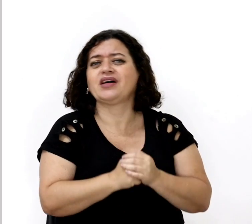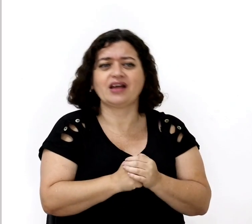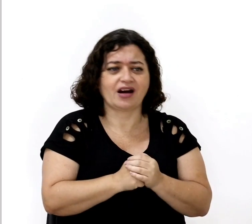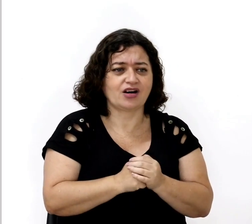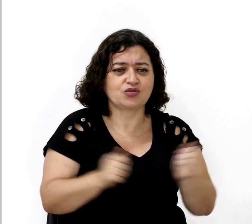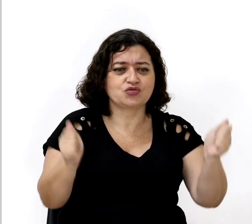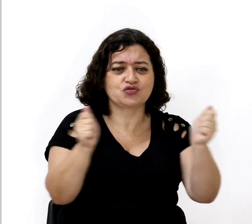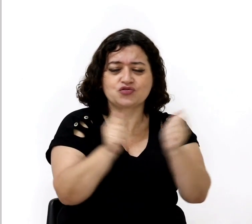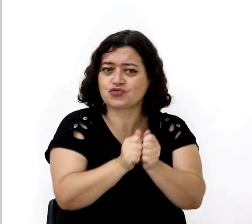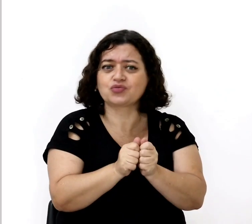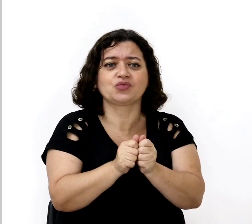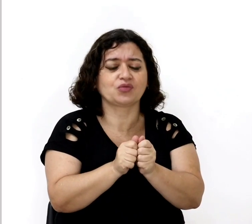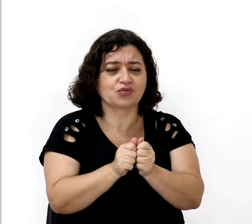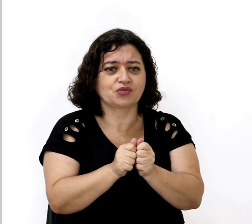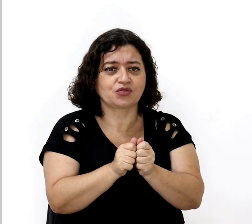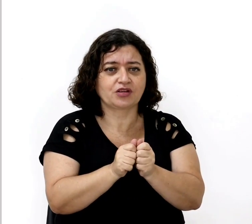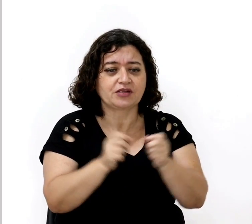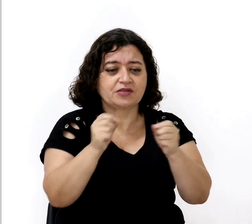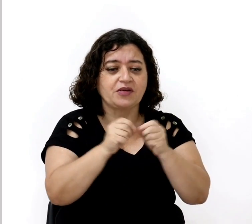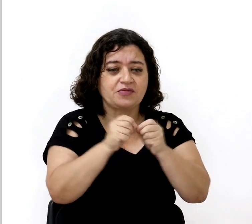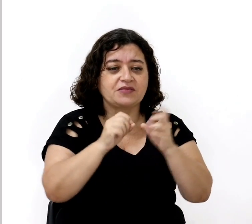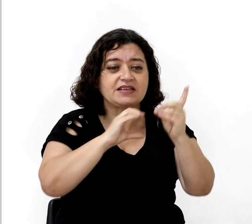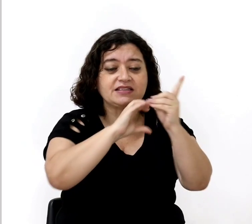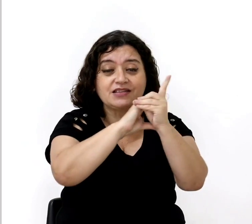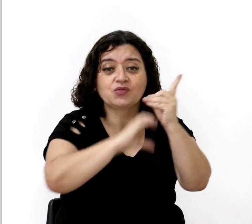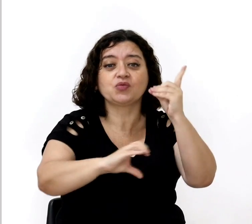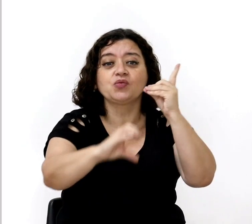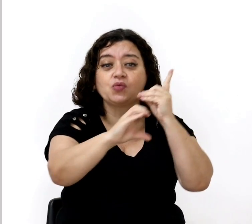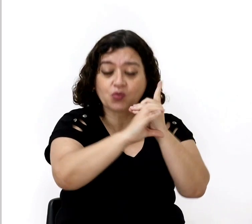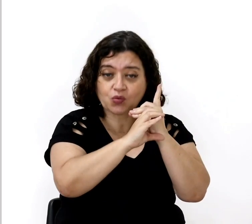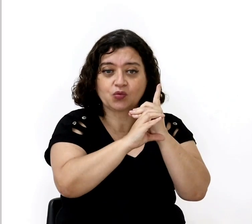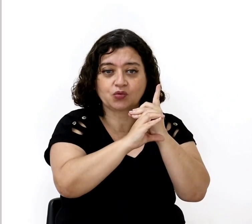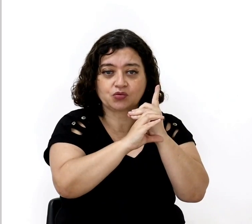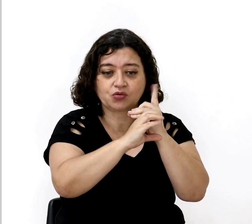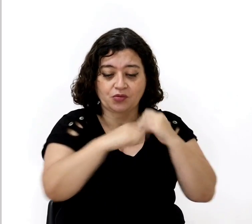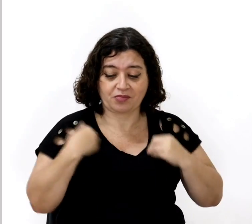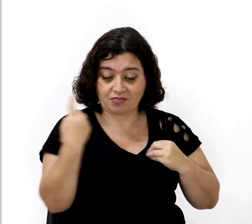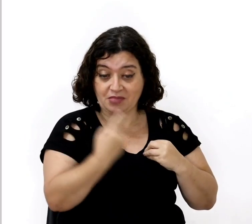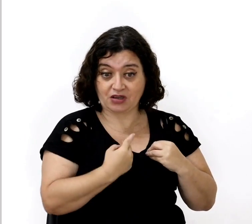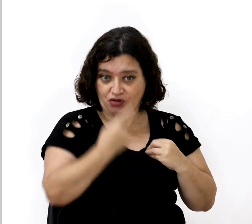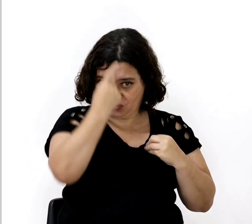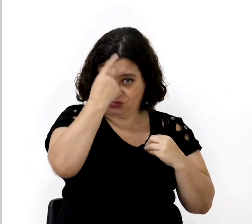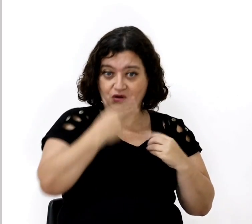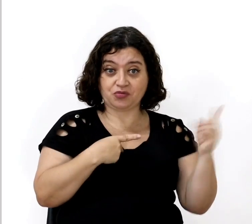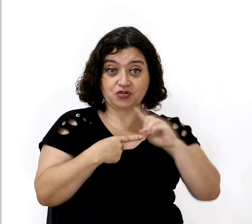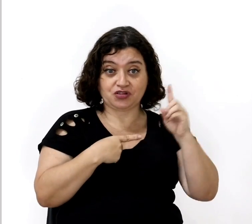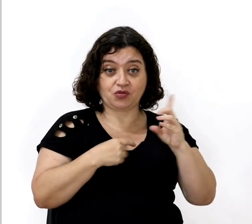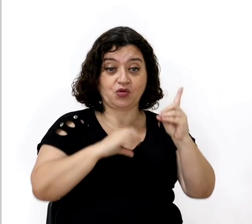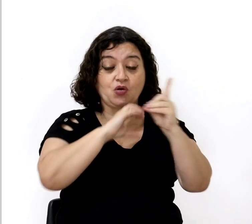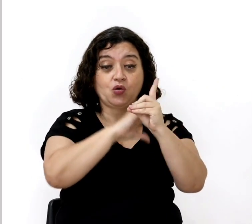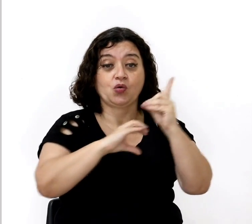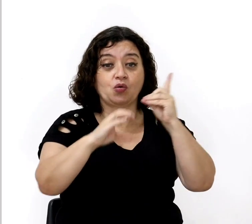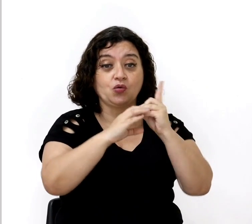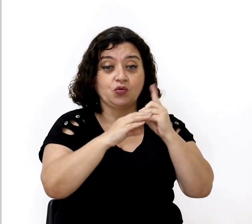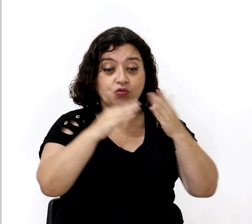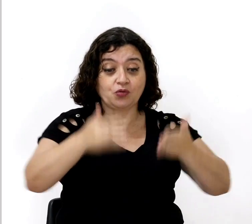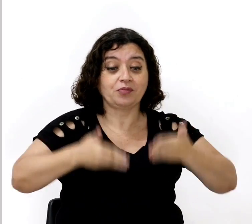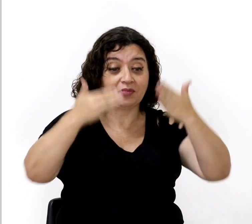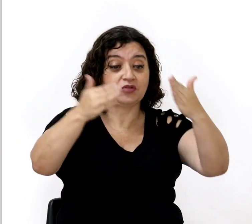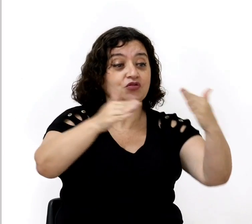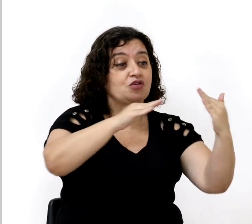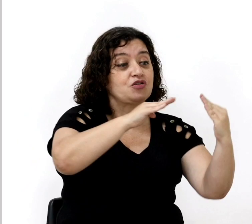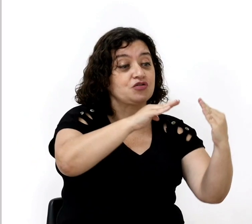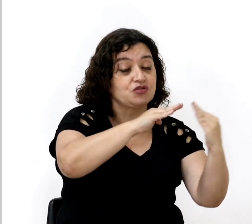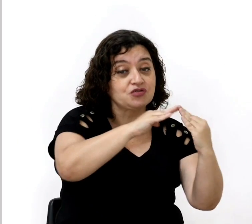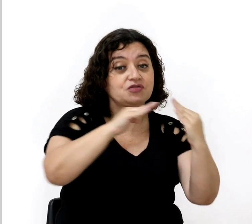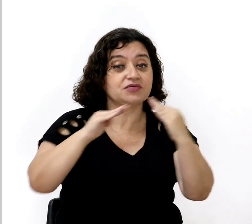se uniu e falou, não, vamos fazer então um culto. E esse culto vai ser, não para a gente, não do jeito nosso, mas para os nossos vizinhos,